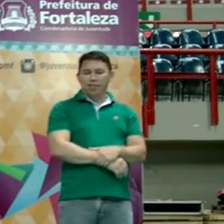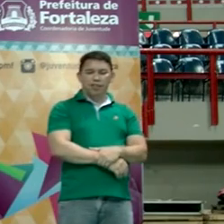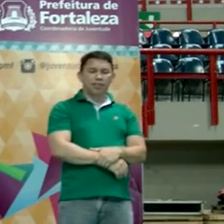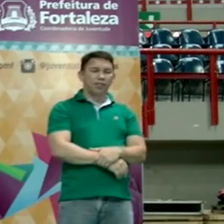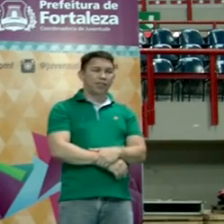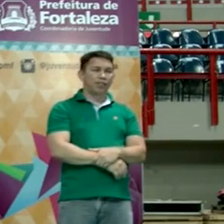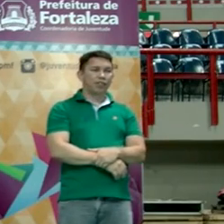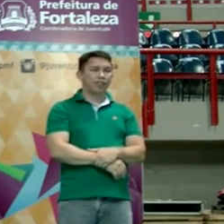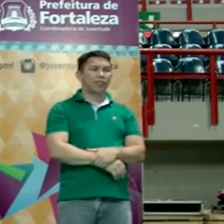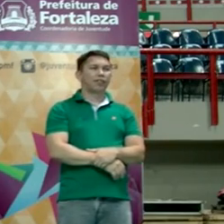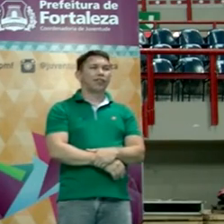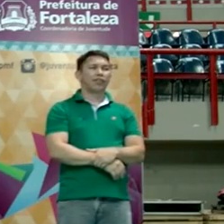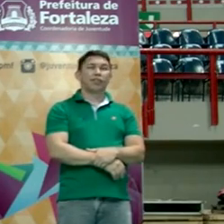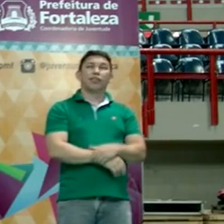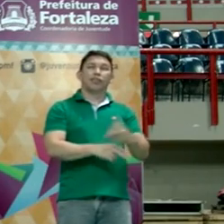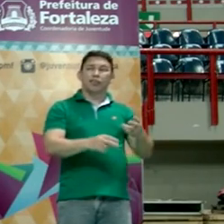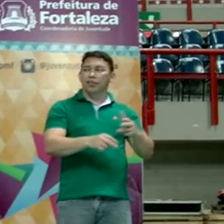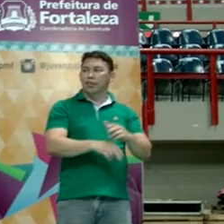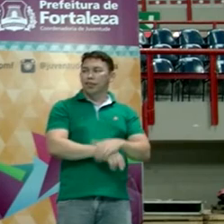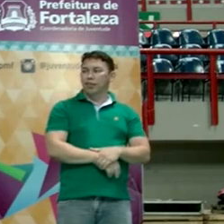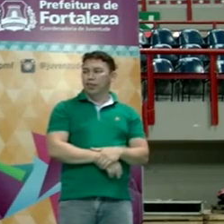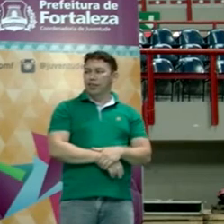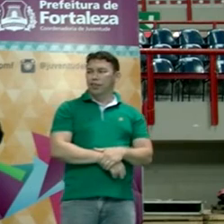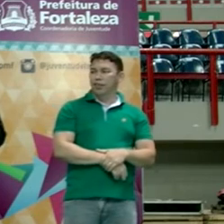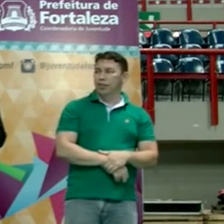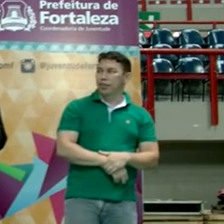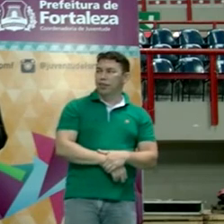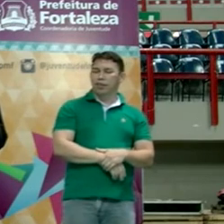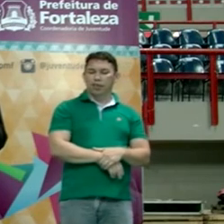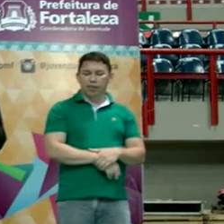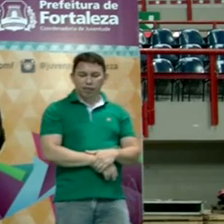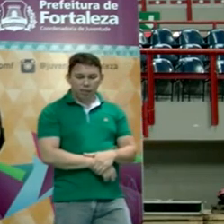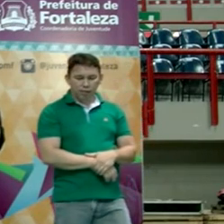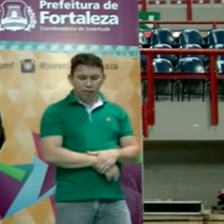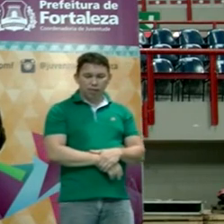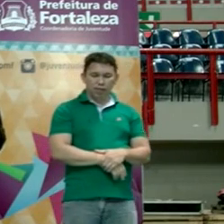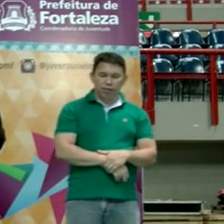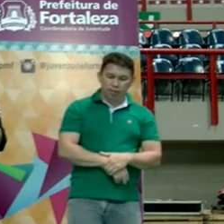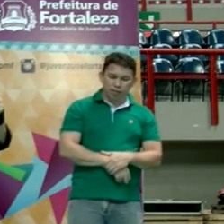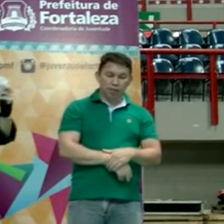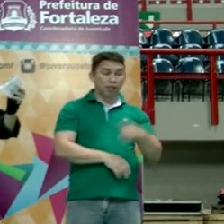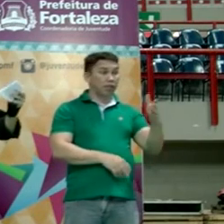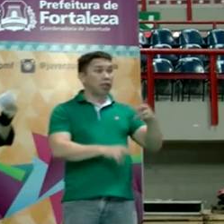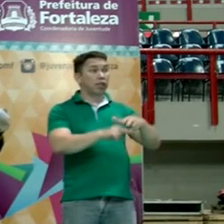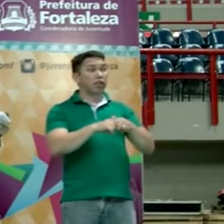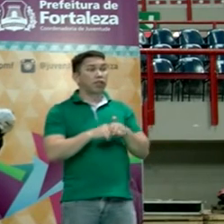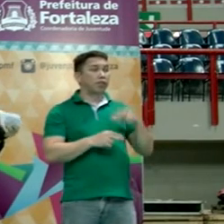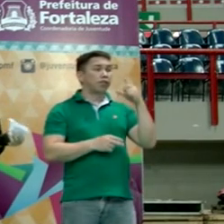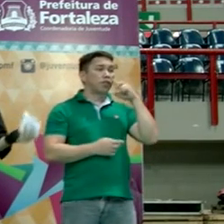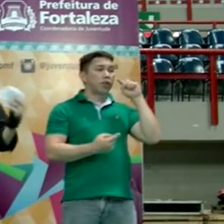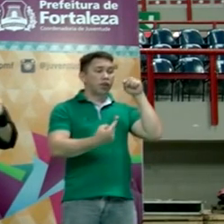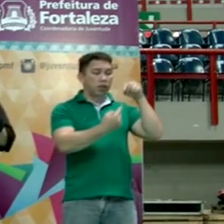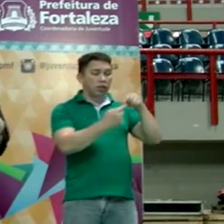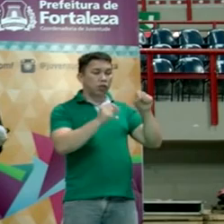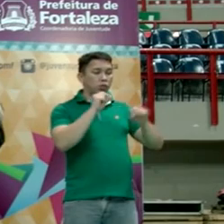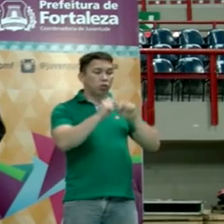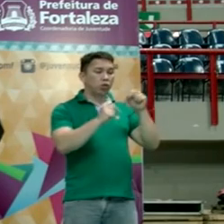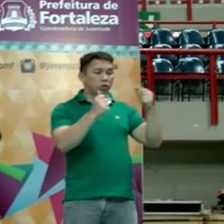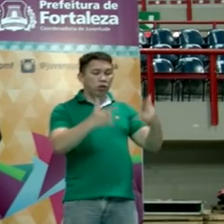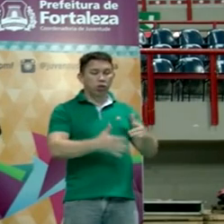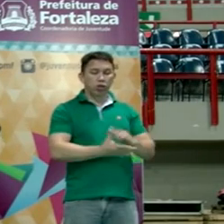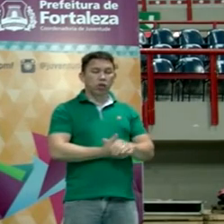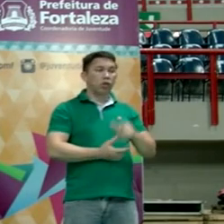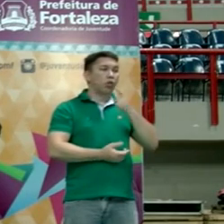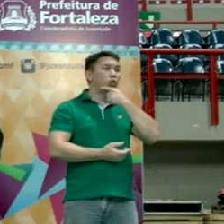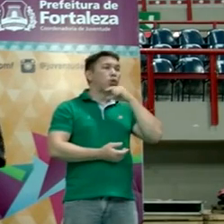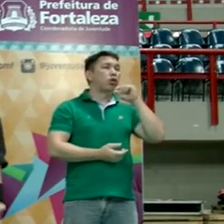Muito bem. Mas vamos lá. Então, vou dar uma olhadinha, só terminar esse raciocínio. Então, dessa forma, o que a gente vai observar é que aí,